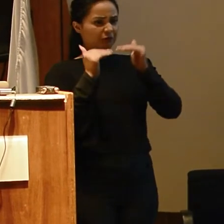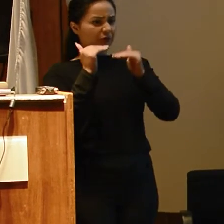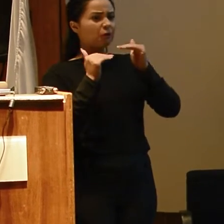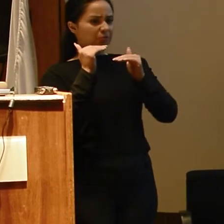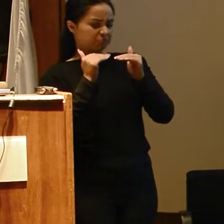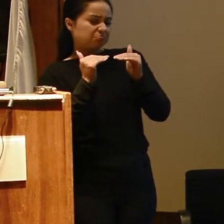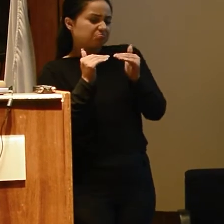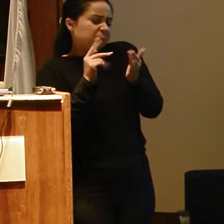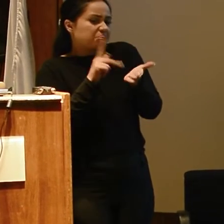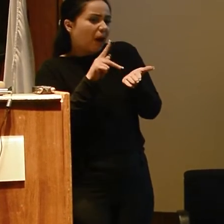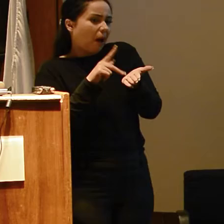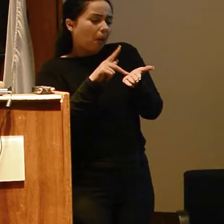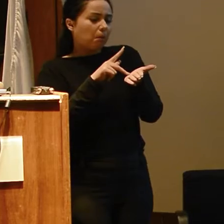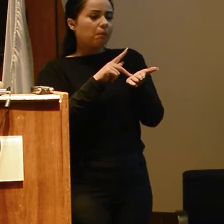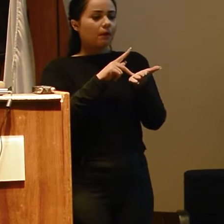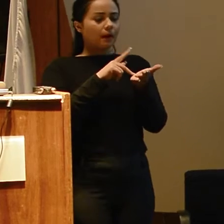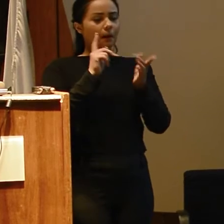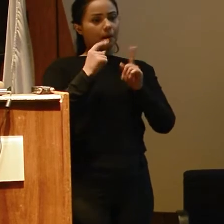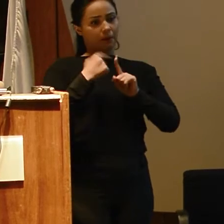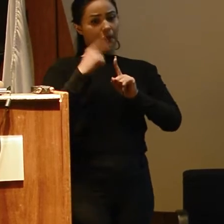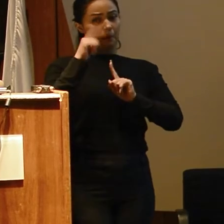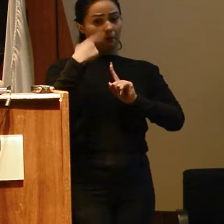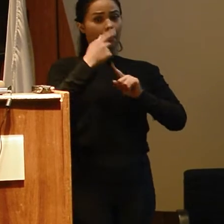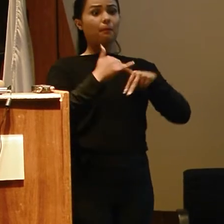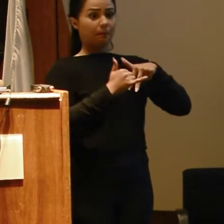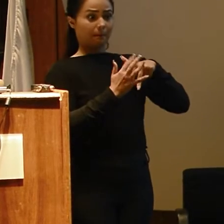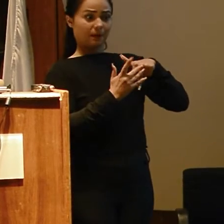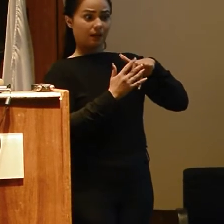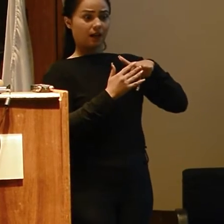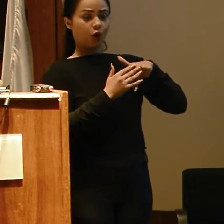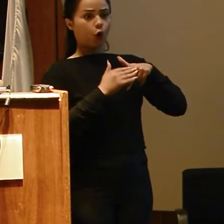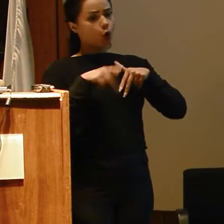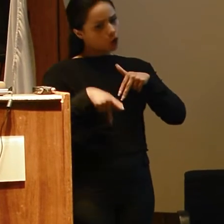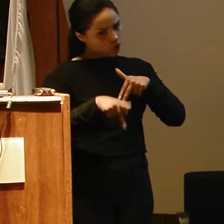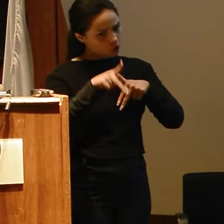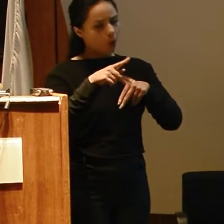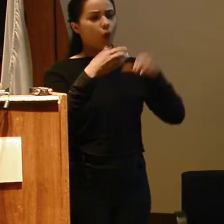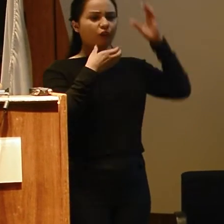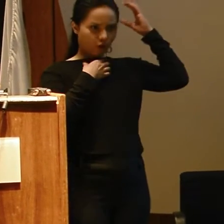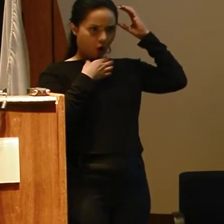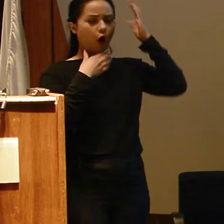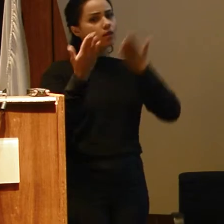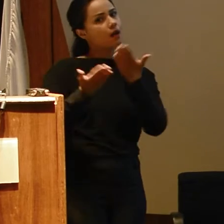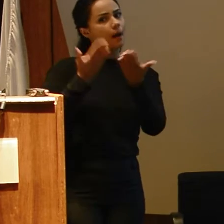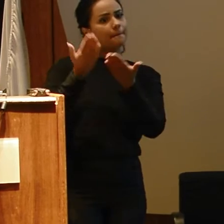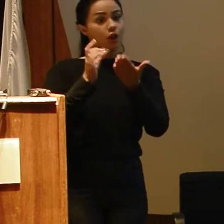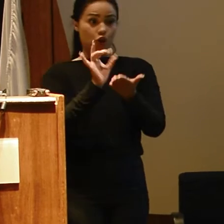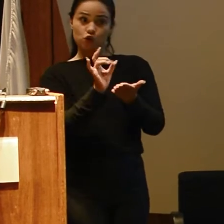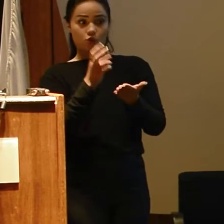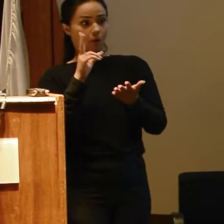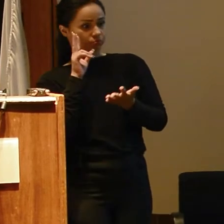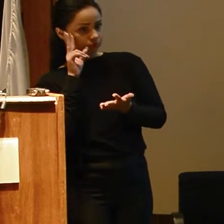porque depois, esse paciente também, o ideal é que ele mantenha a fonoterapia, então é um processo, não é só fazer a cirurgia